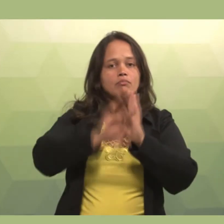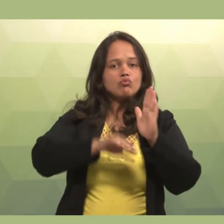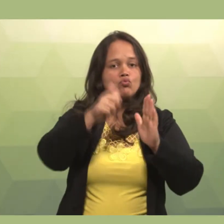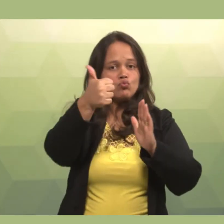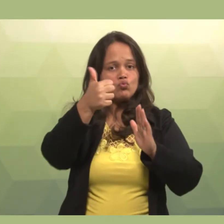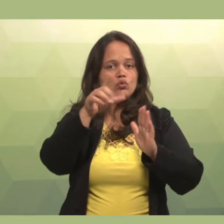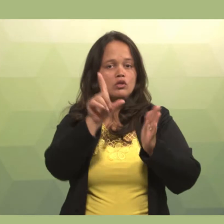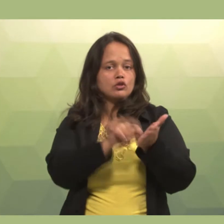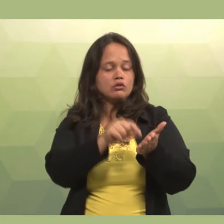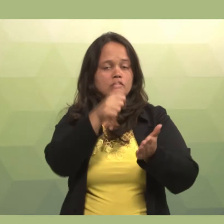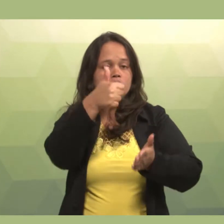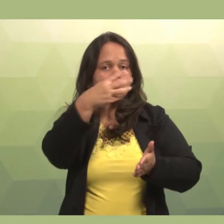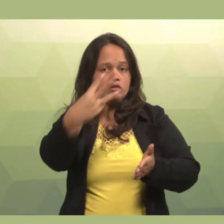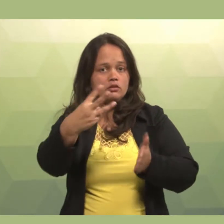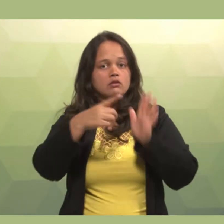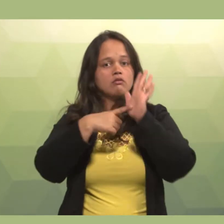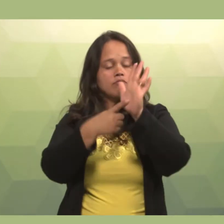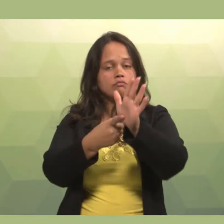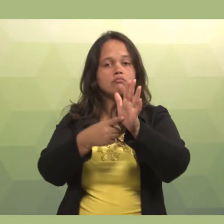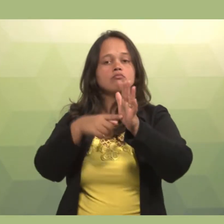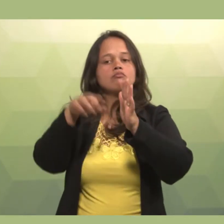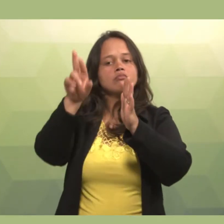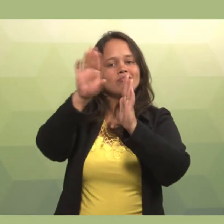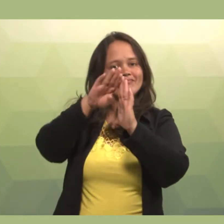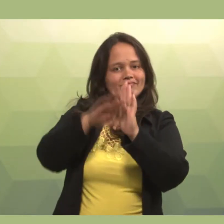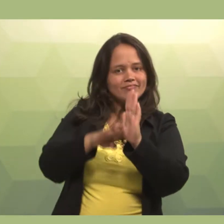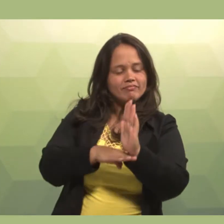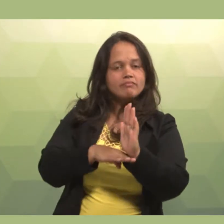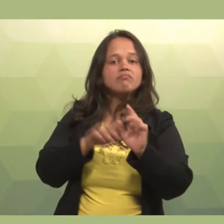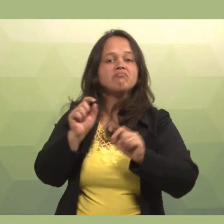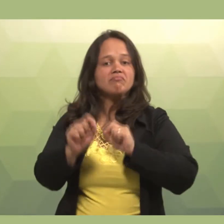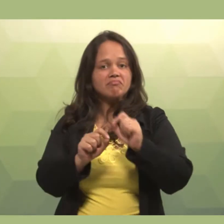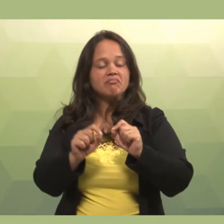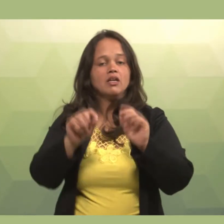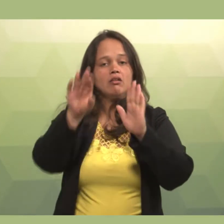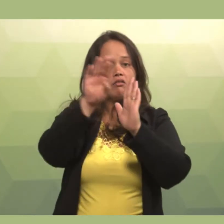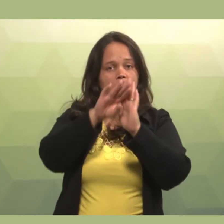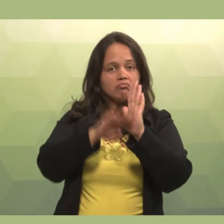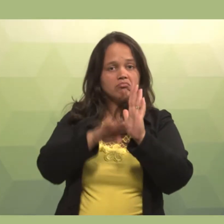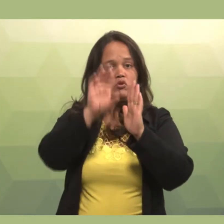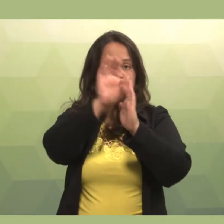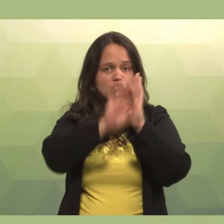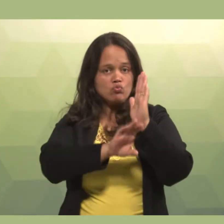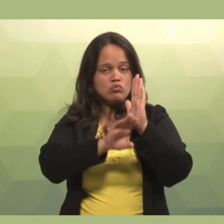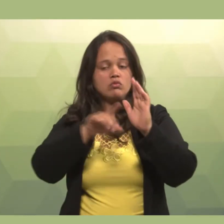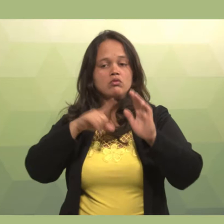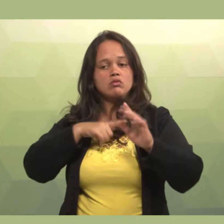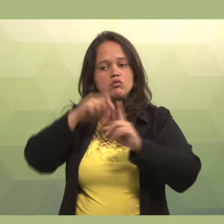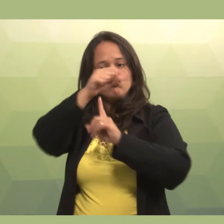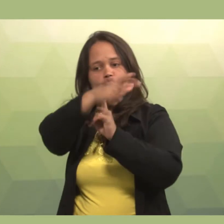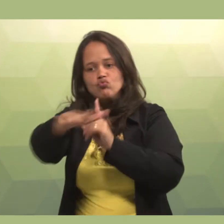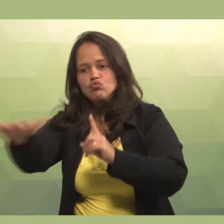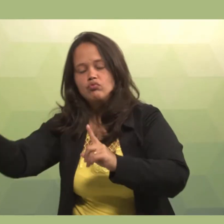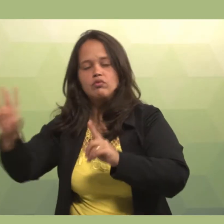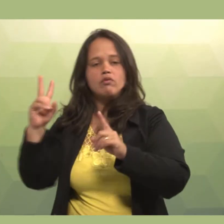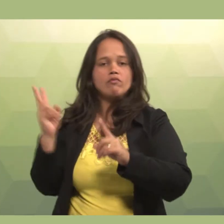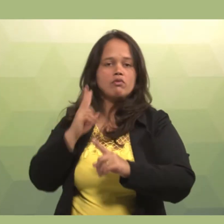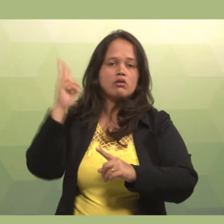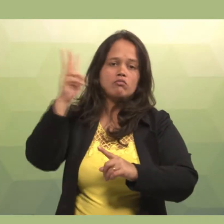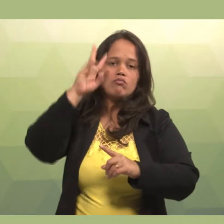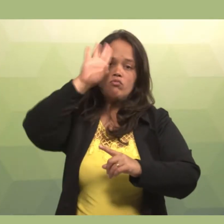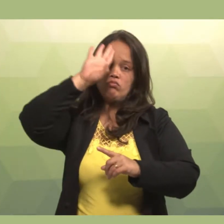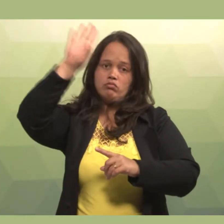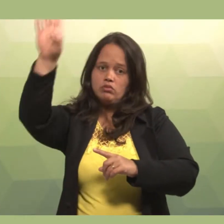para a organização curricular. O currículo deve difundir os valores fundamentais do interesse social, dos direitos e deveres